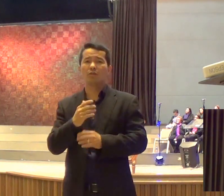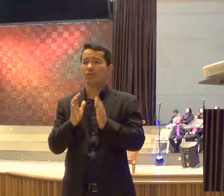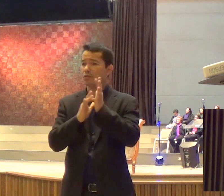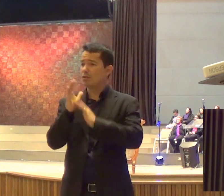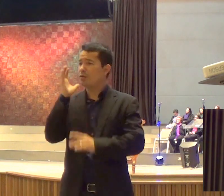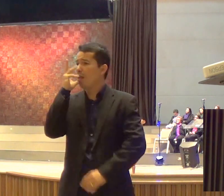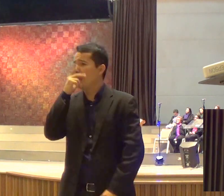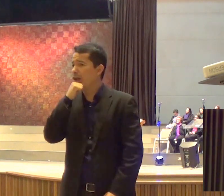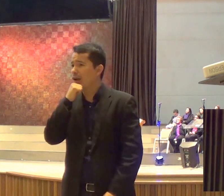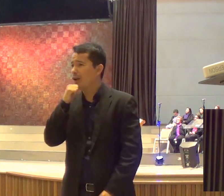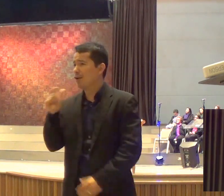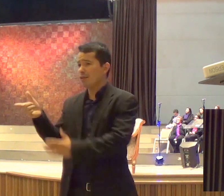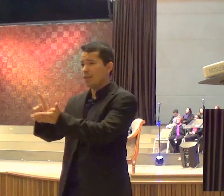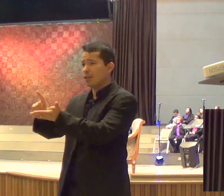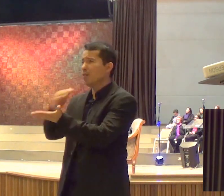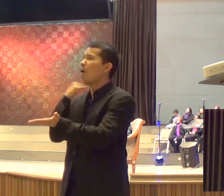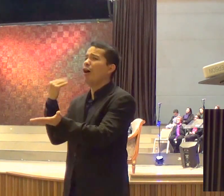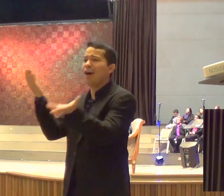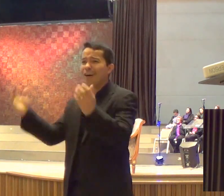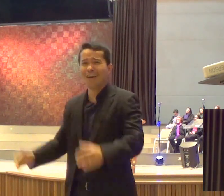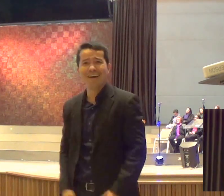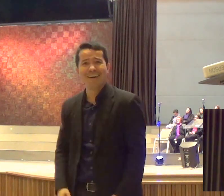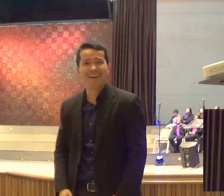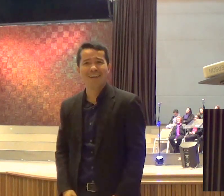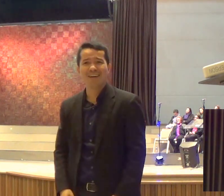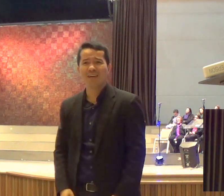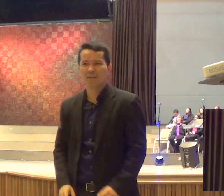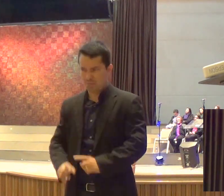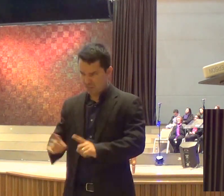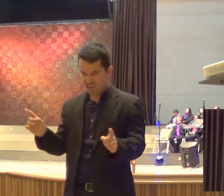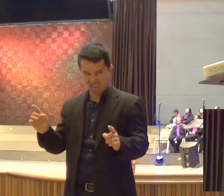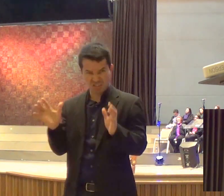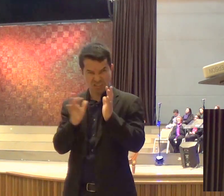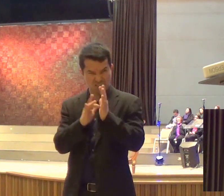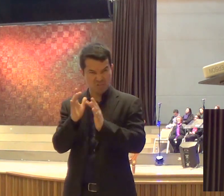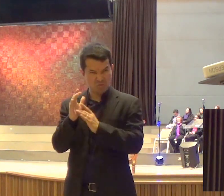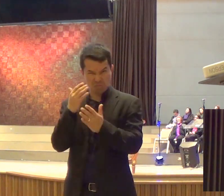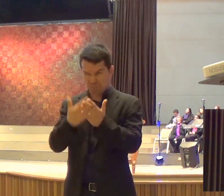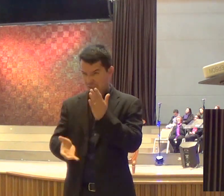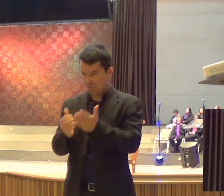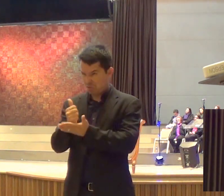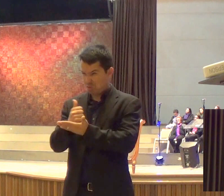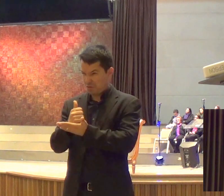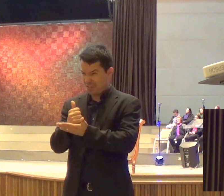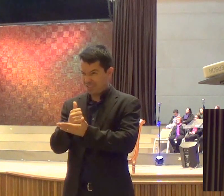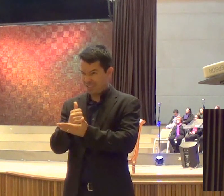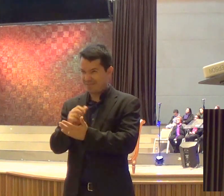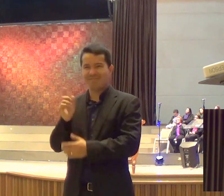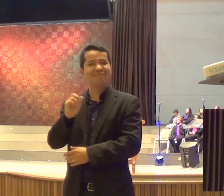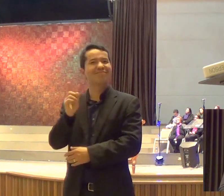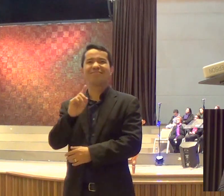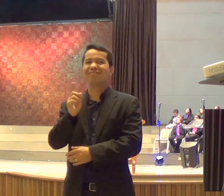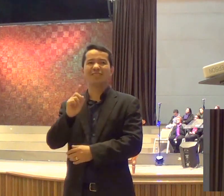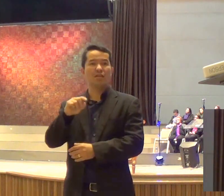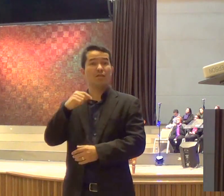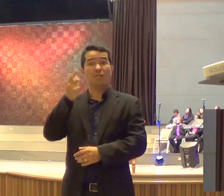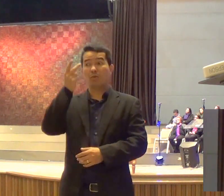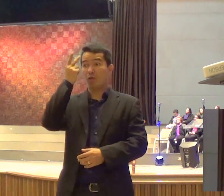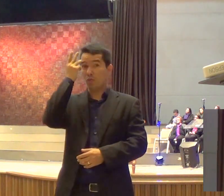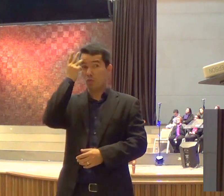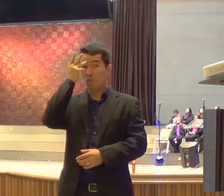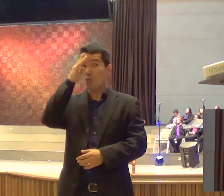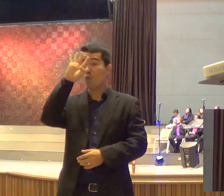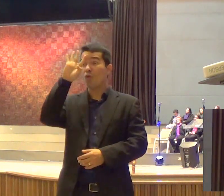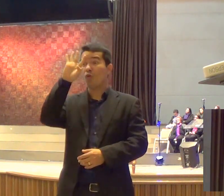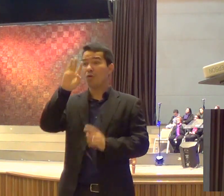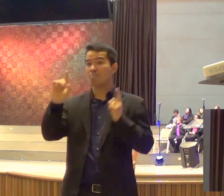ruim Deus não perdeu o controle da história ainda que a realidade caminho para a direita e